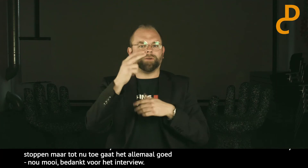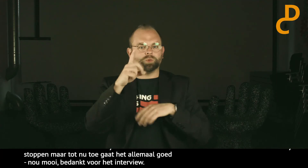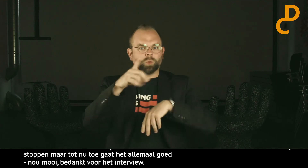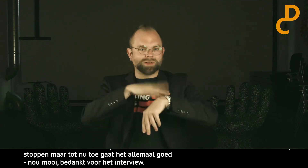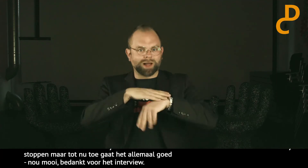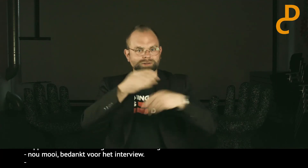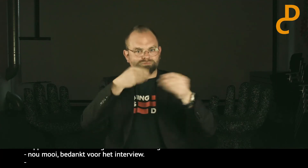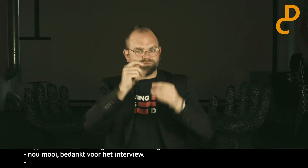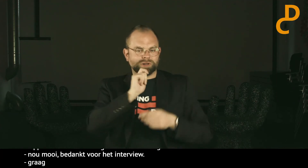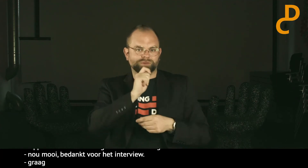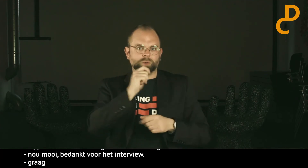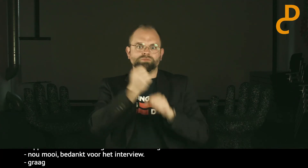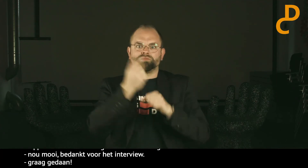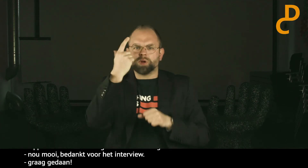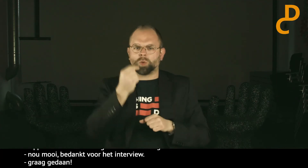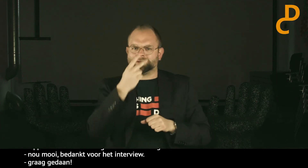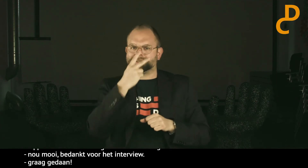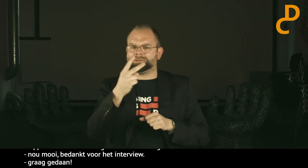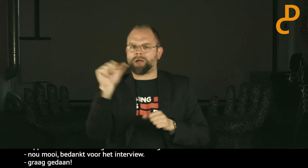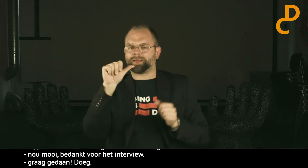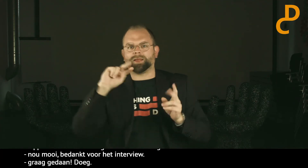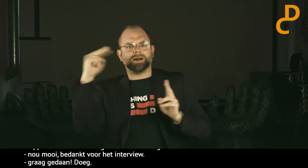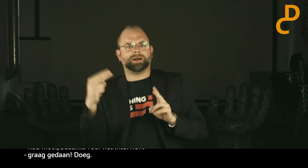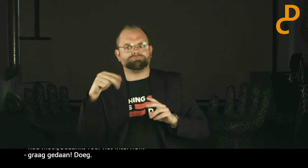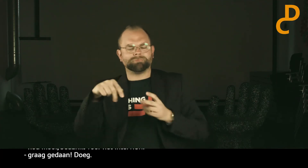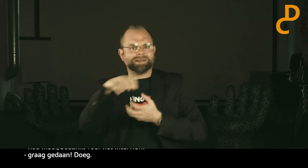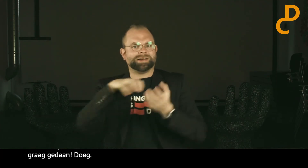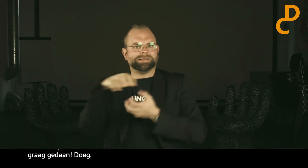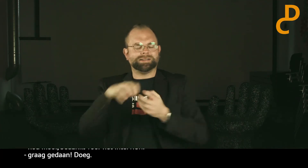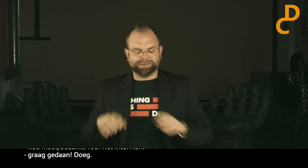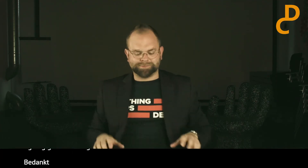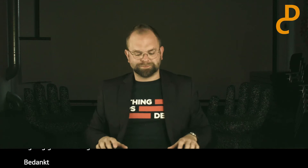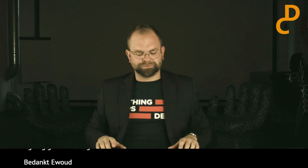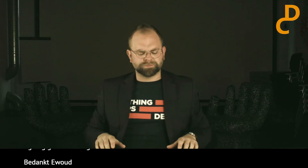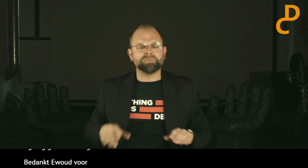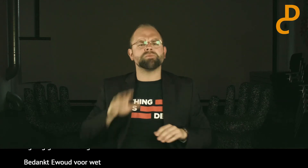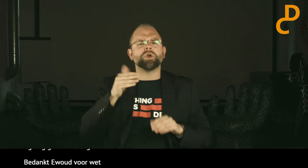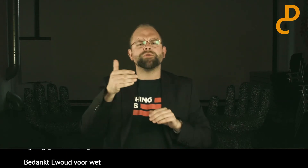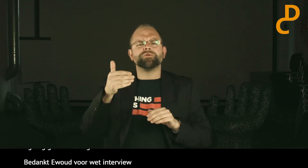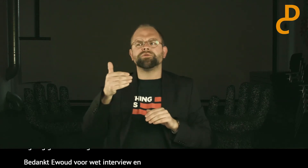Nou, bedankt Ewout voor je tijd en voor het interview. Leuk om te zien, zo vanuit een andere blik naar de crisis te kijken.